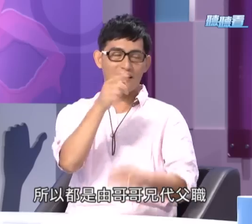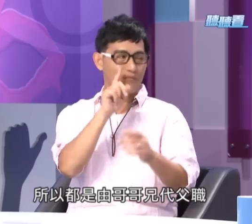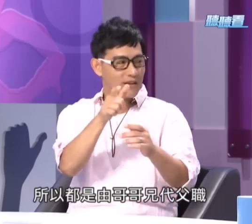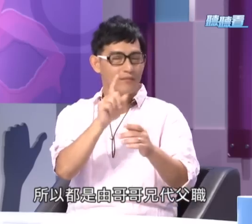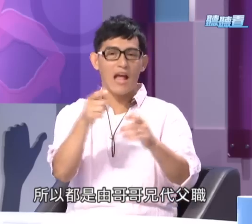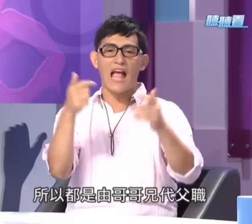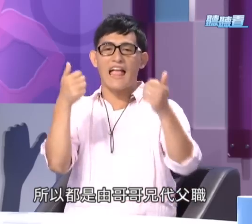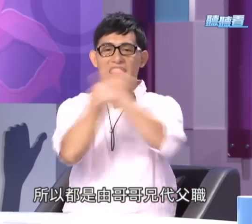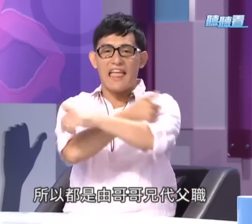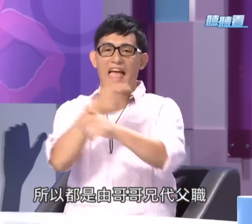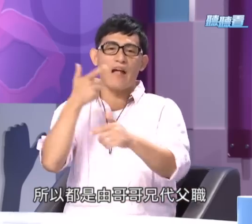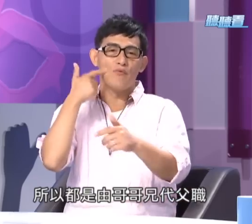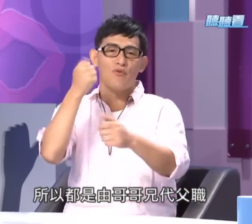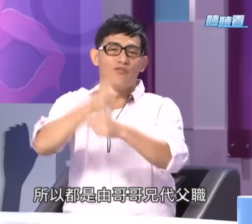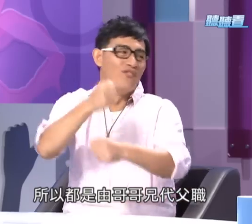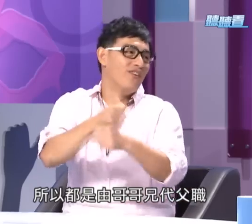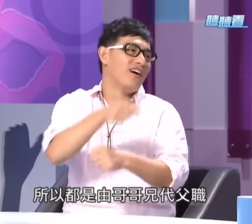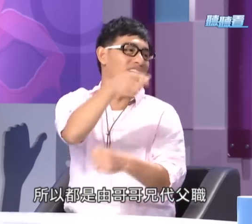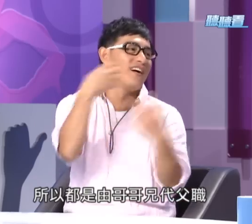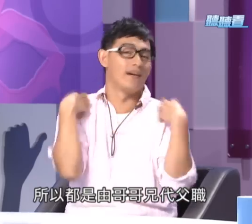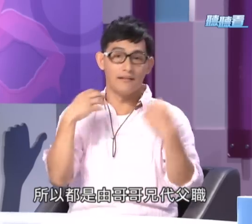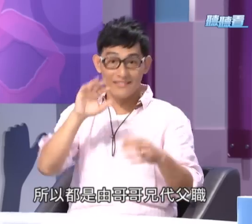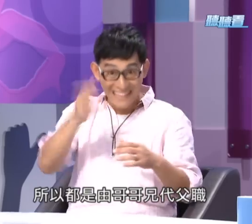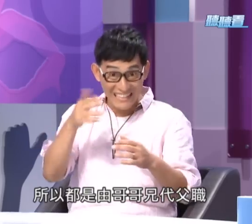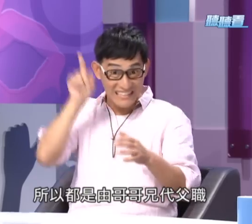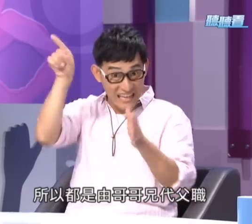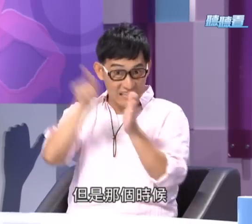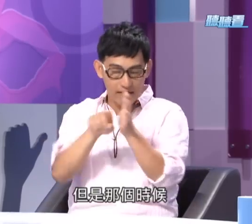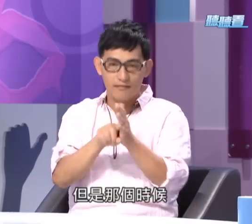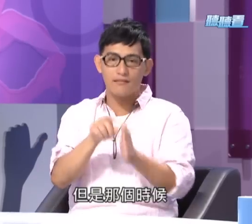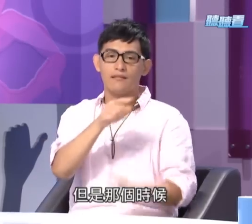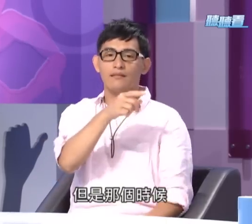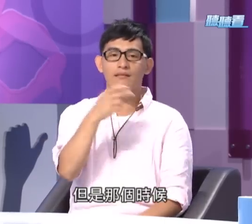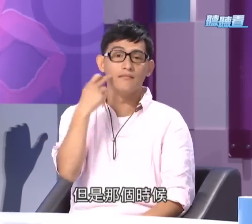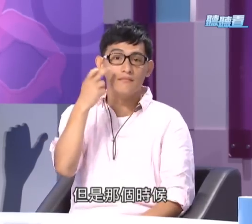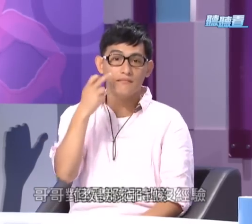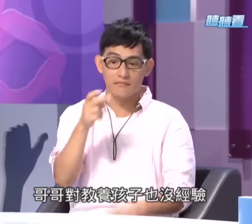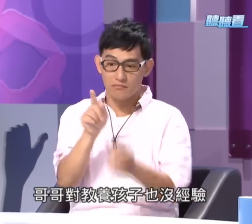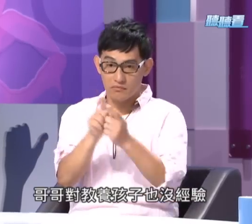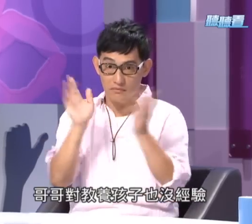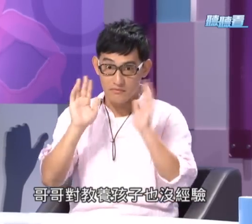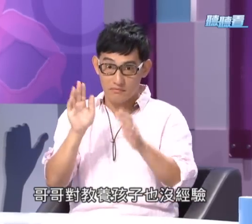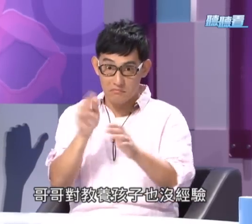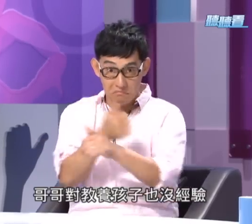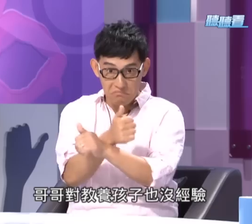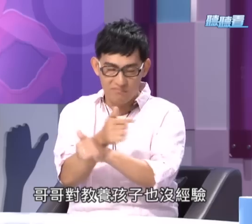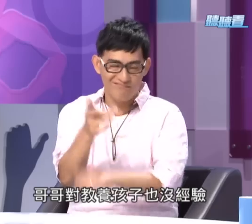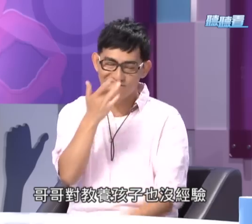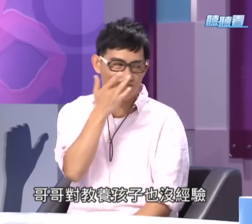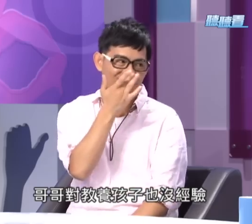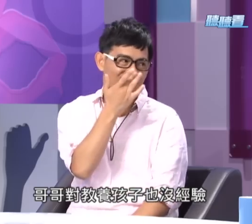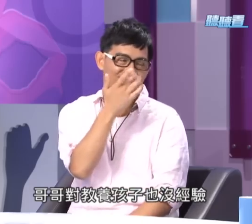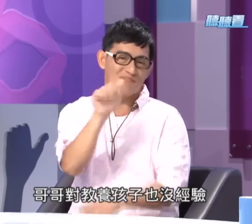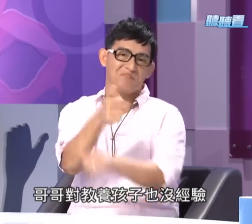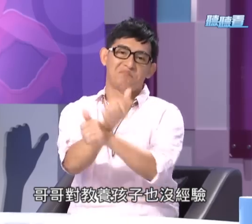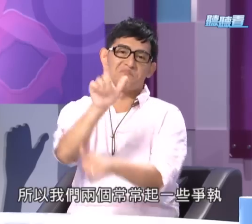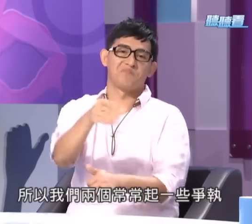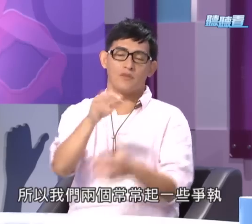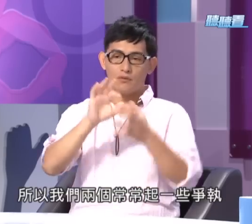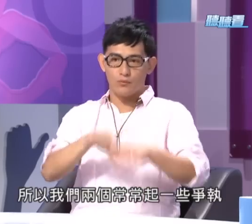是由哥哥兄代父职。但是那个时候啊，哥哥对教养孩子也没经验，所以呢，我